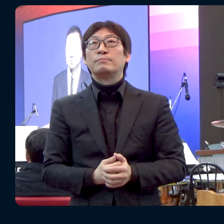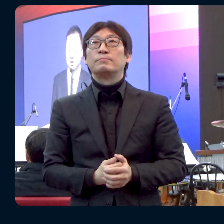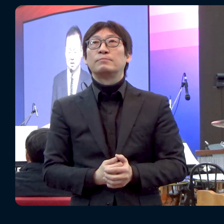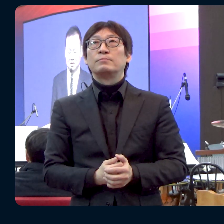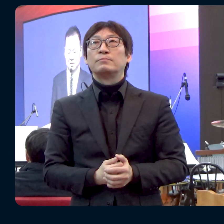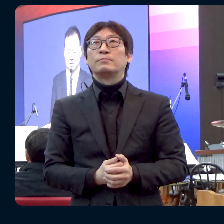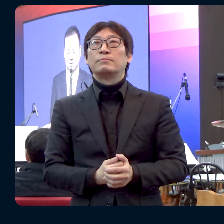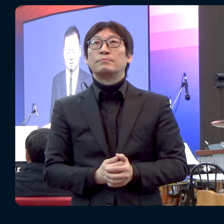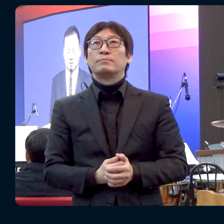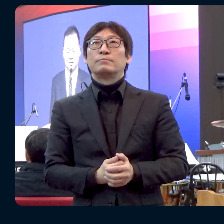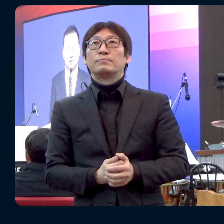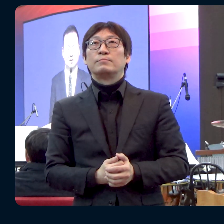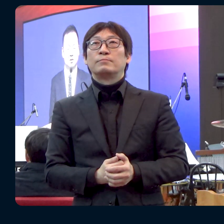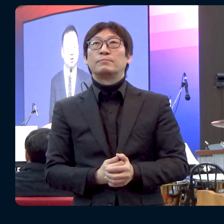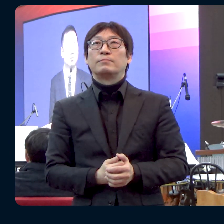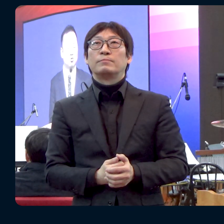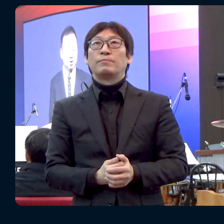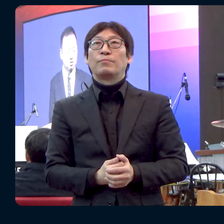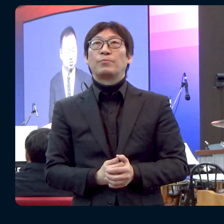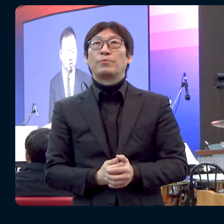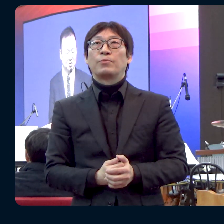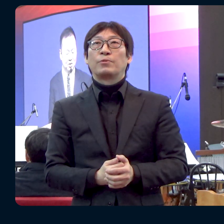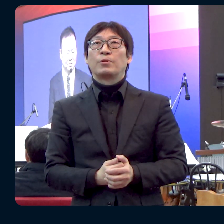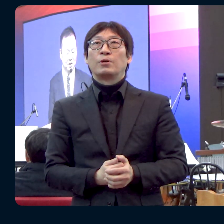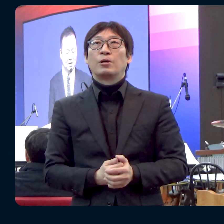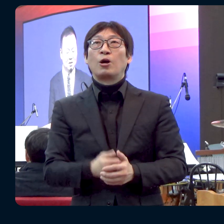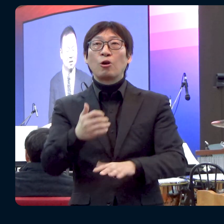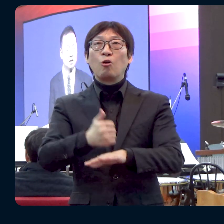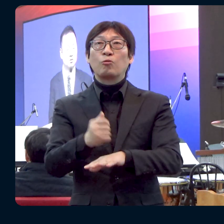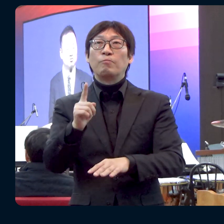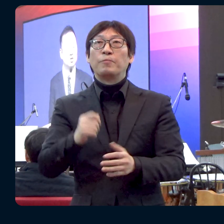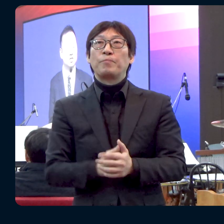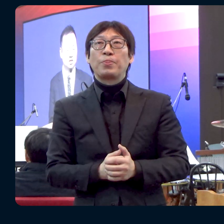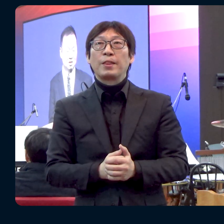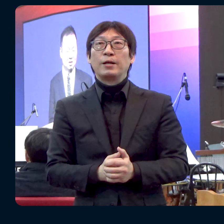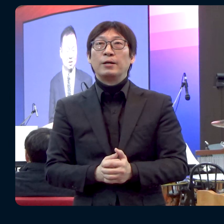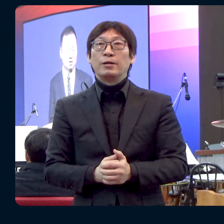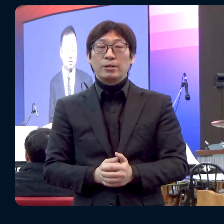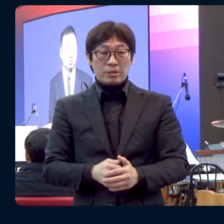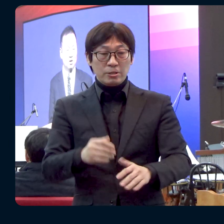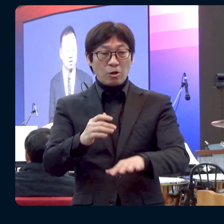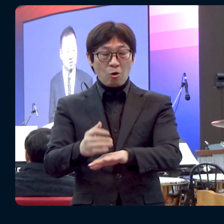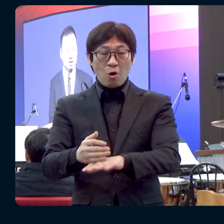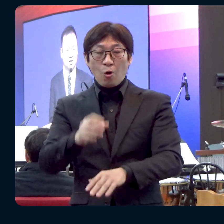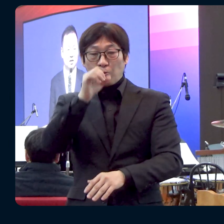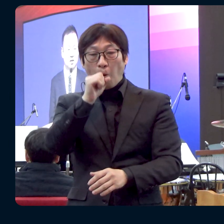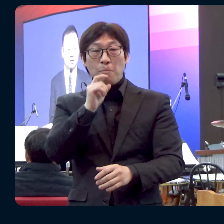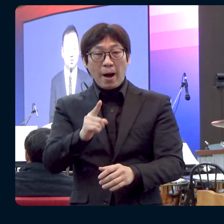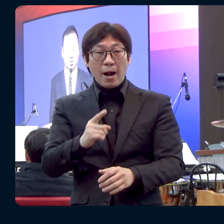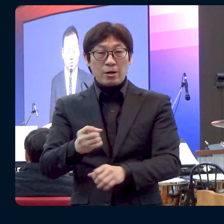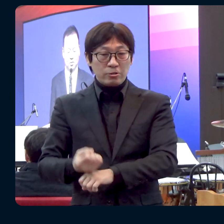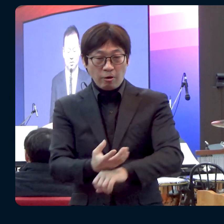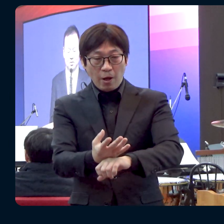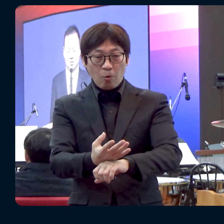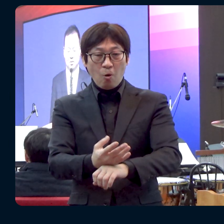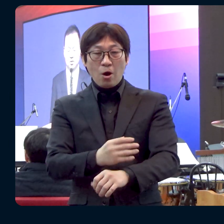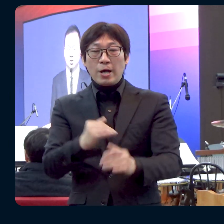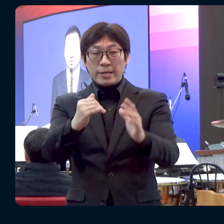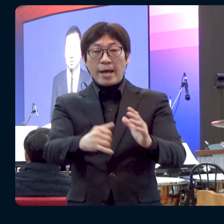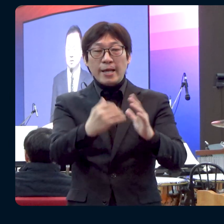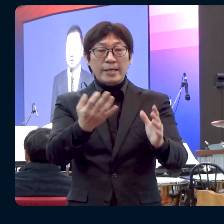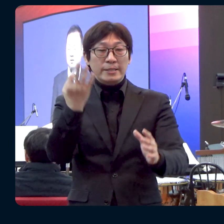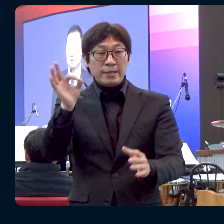일을 하는 것입니다. 그렇게 되면 권위는 누구에게 돌아갑니까? 귀신, 권력자,